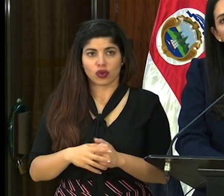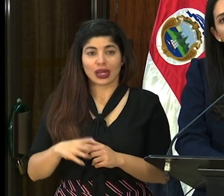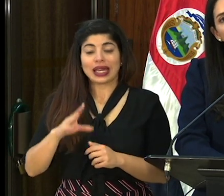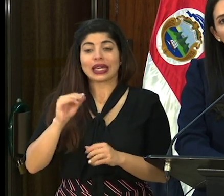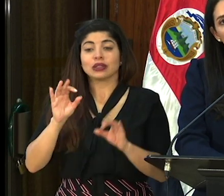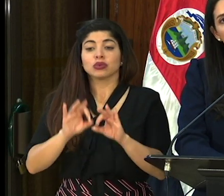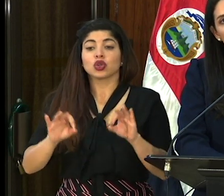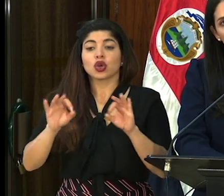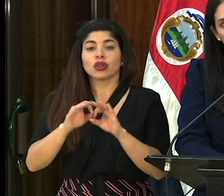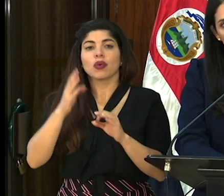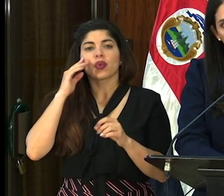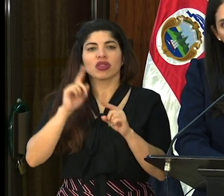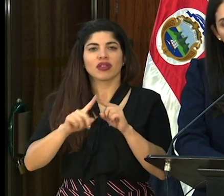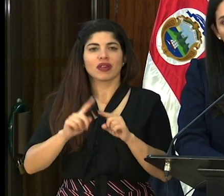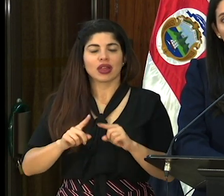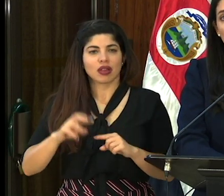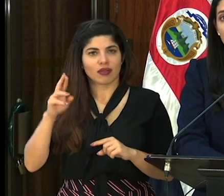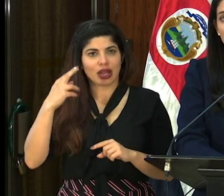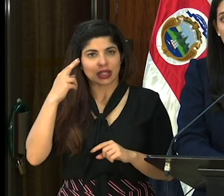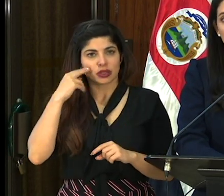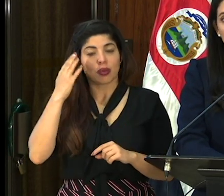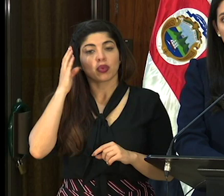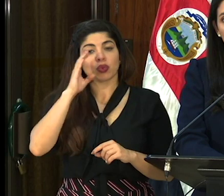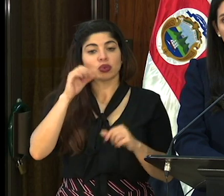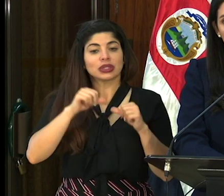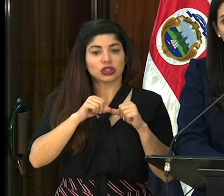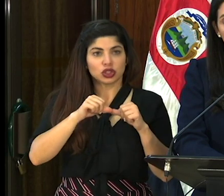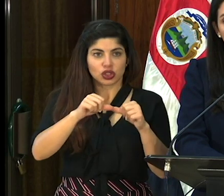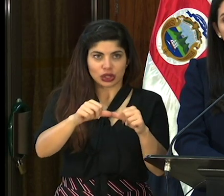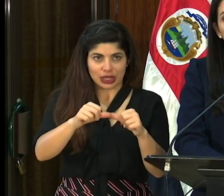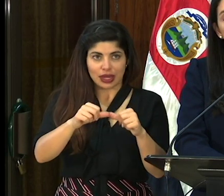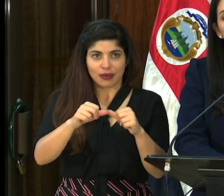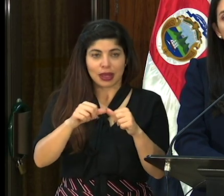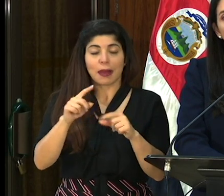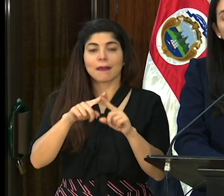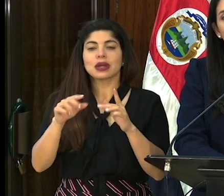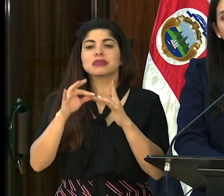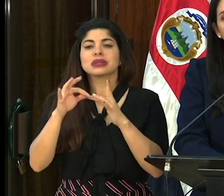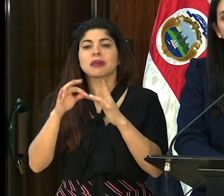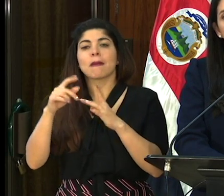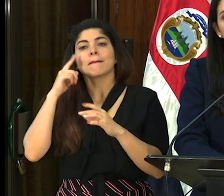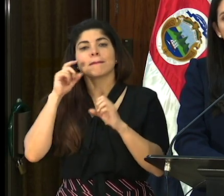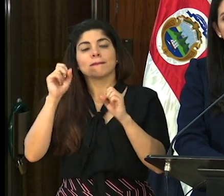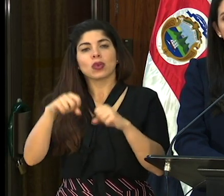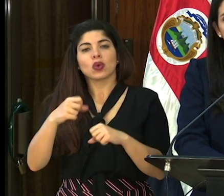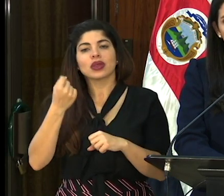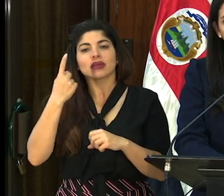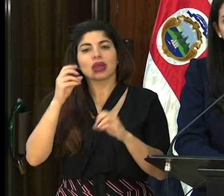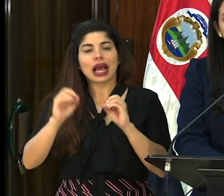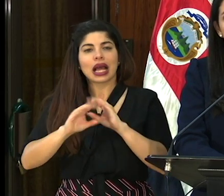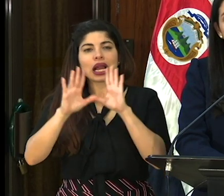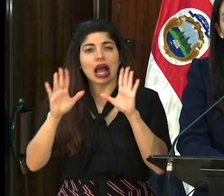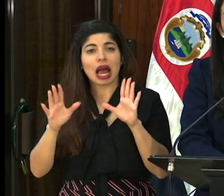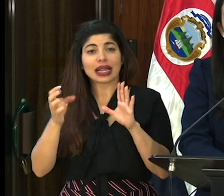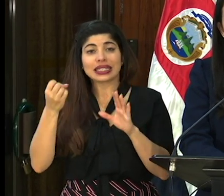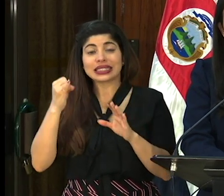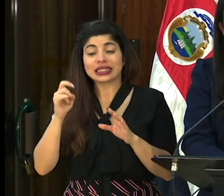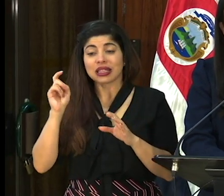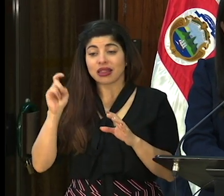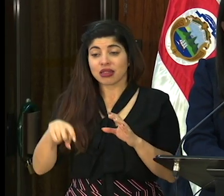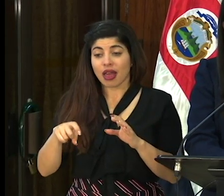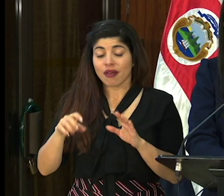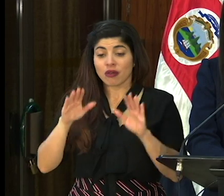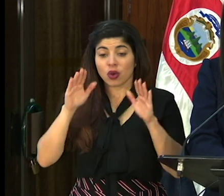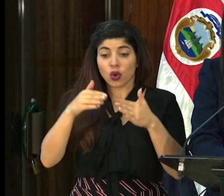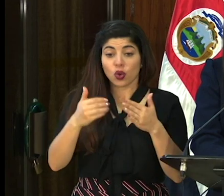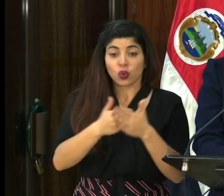es prioridad por varias razones, por sostenibilidad ciertamente, pero sobre todo para tener claridad. Si hay que enfocarse